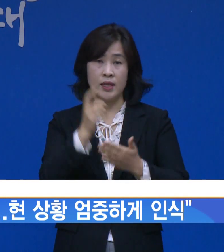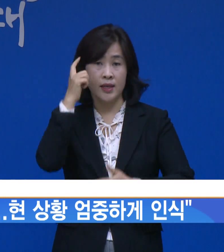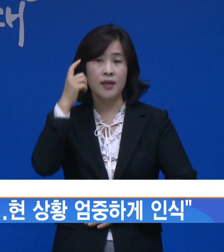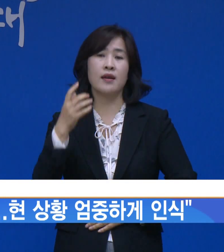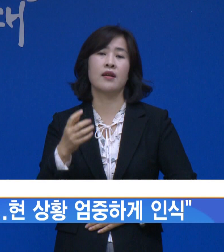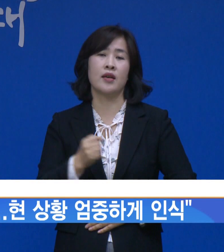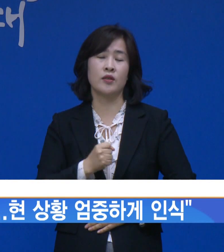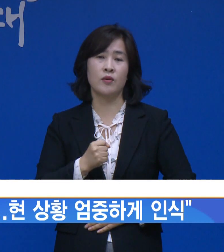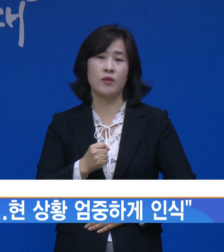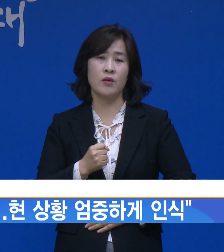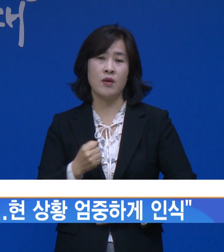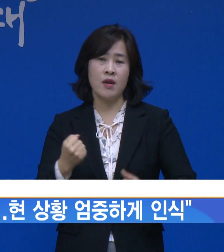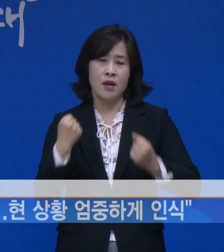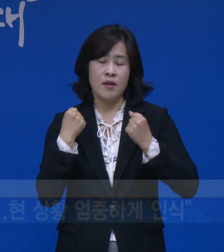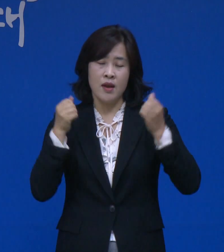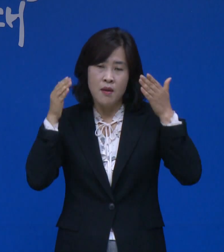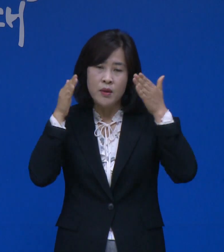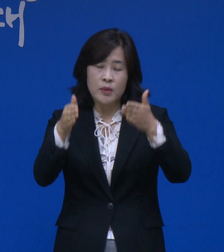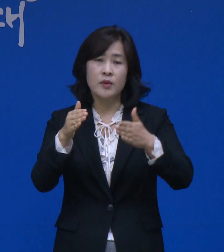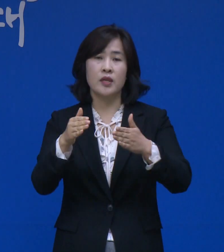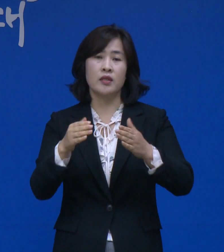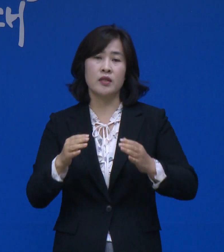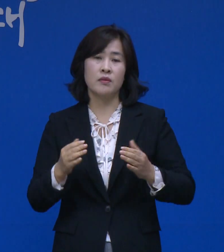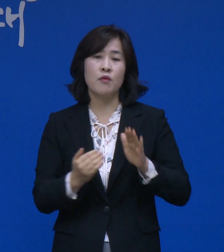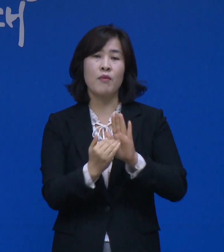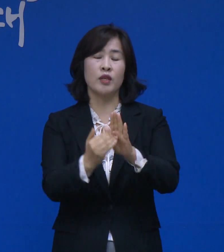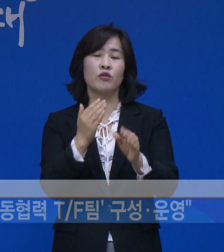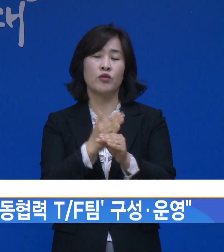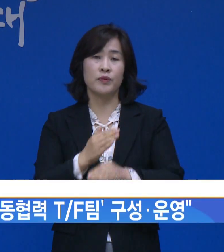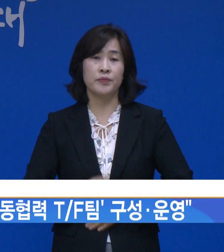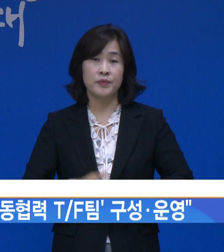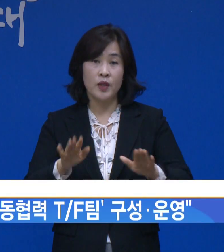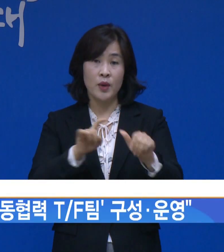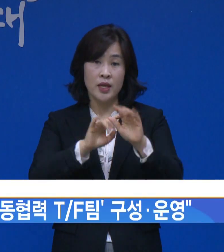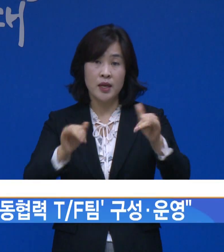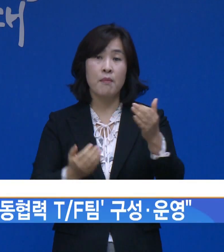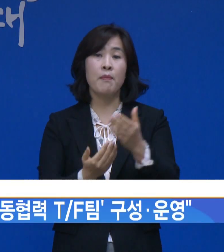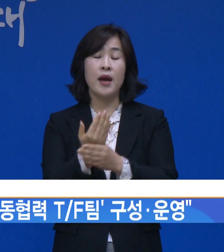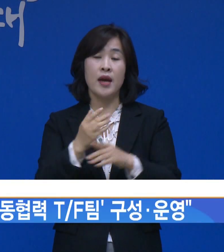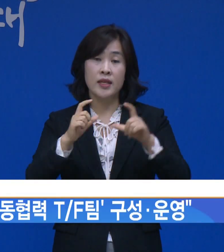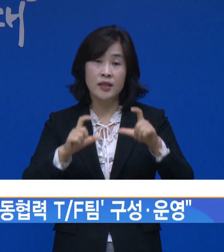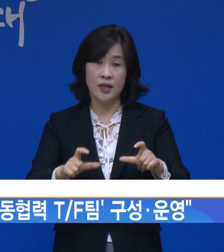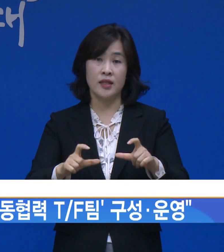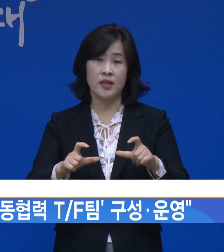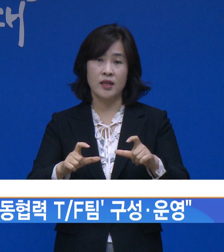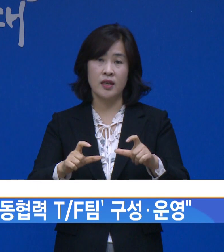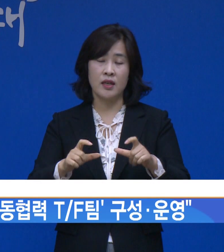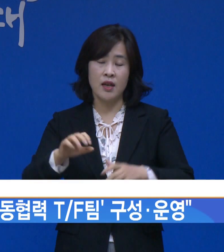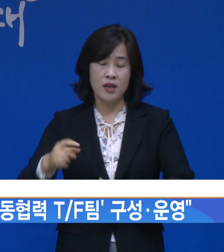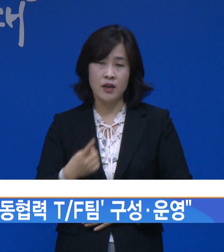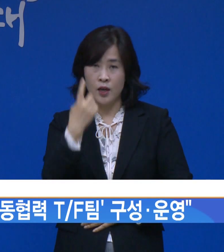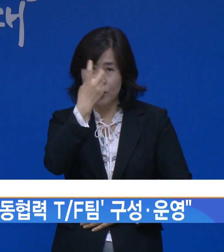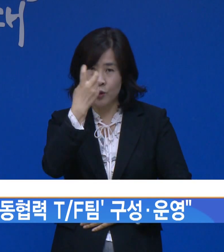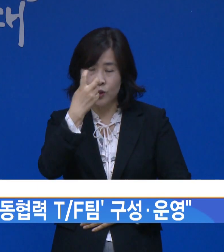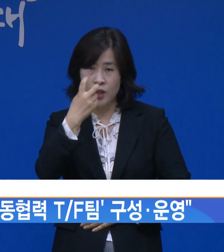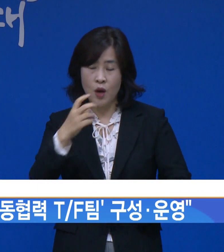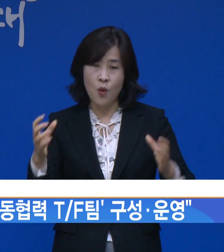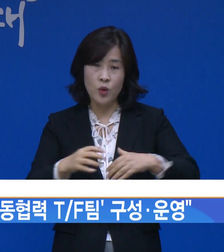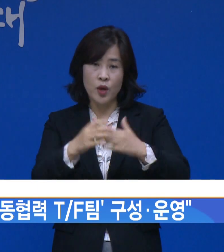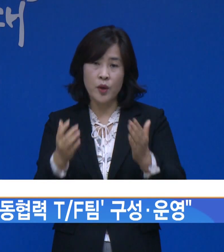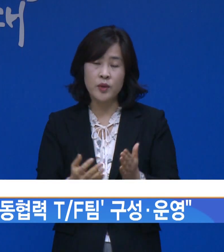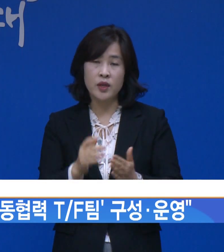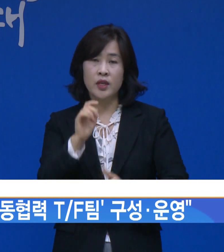인식하고 총력 대응하고 있습니다. 최근 확진자가 발생한 지역에는 여각조사